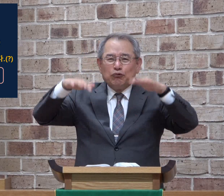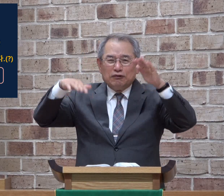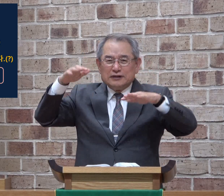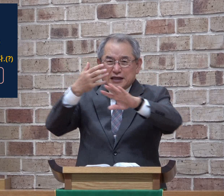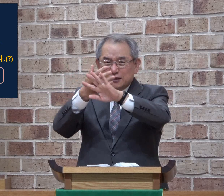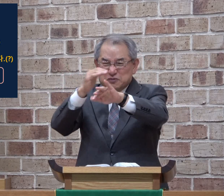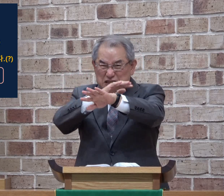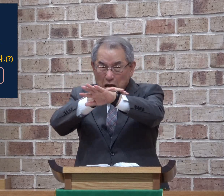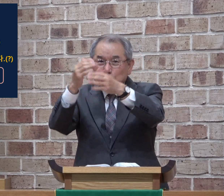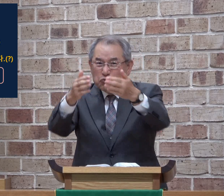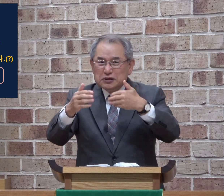나를 차별대우 받았다,